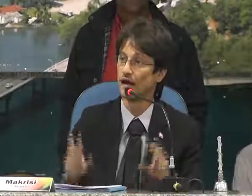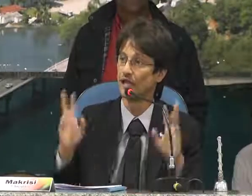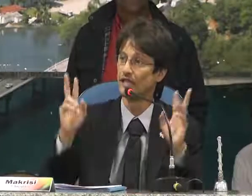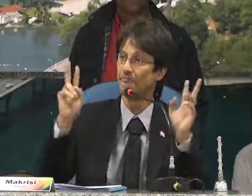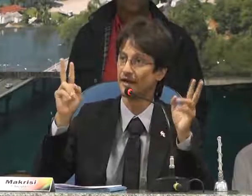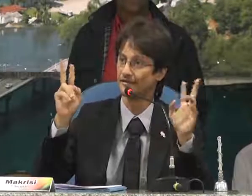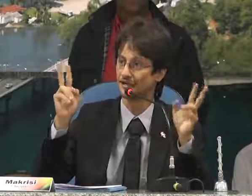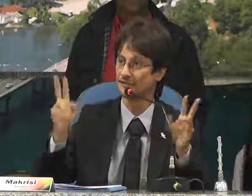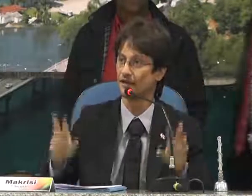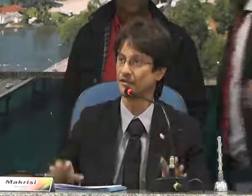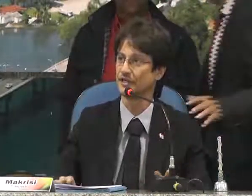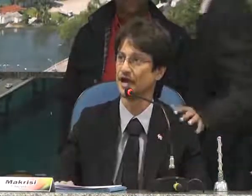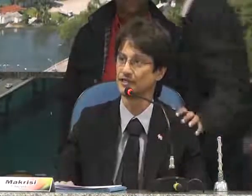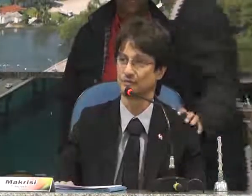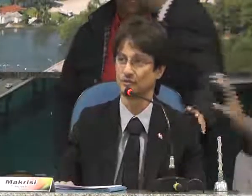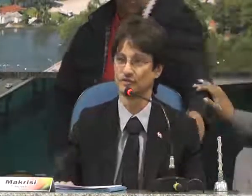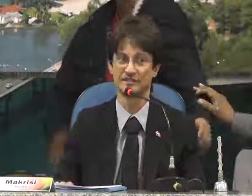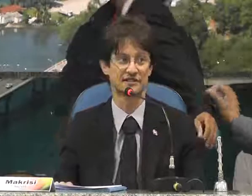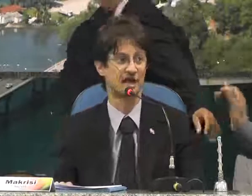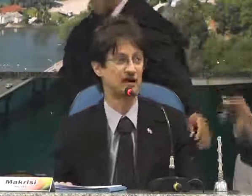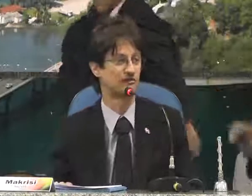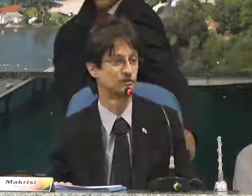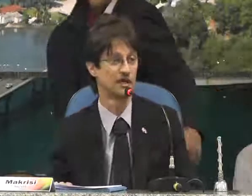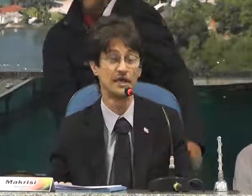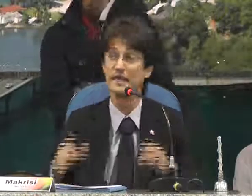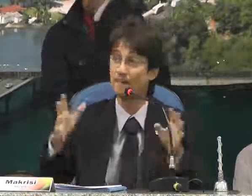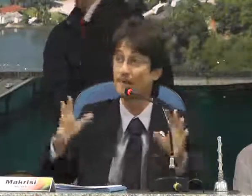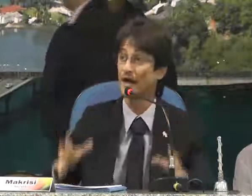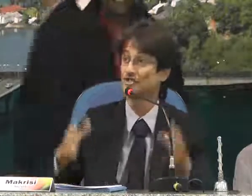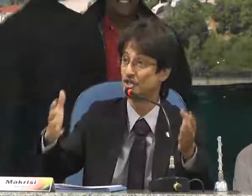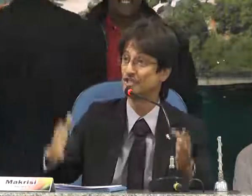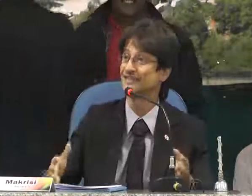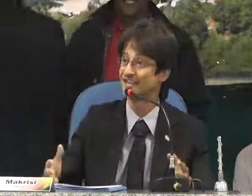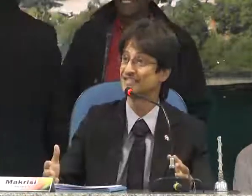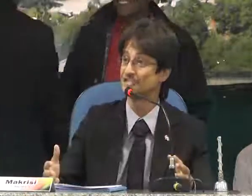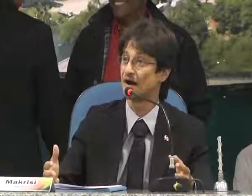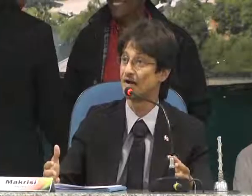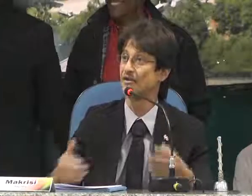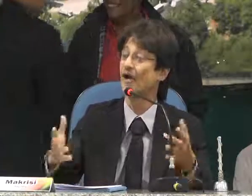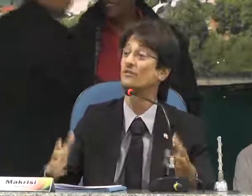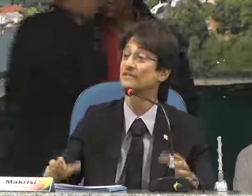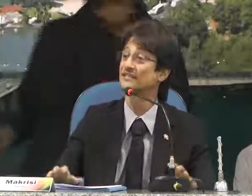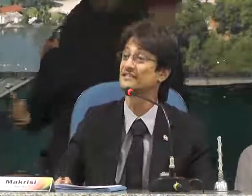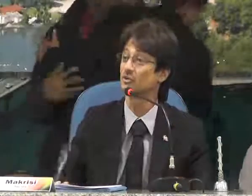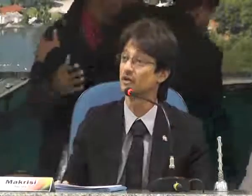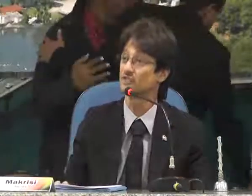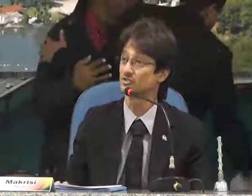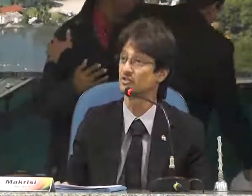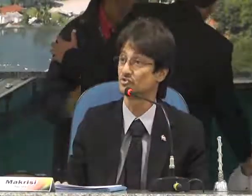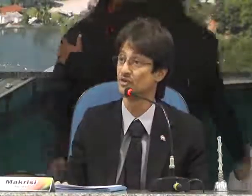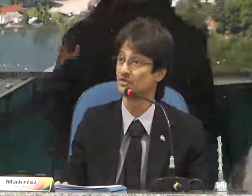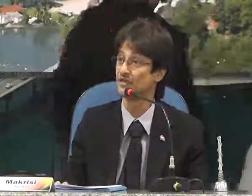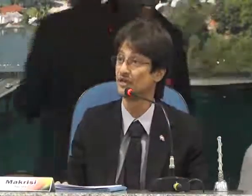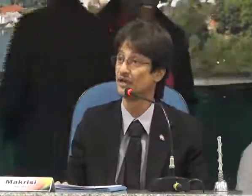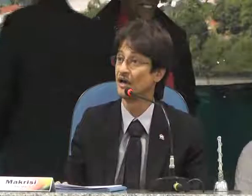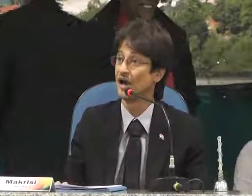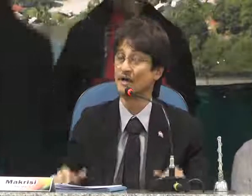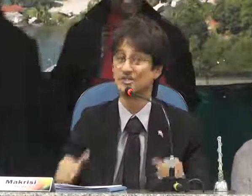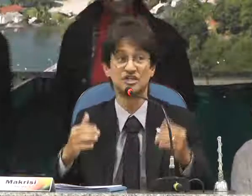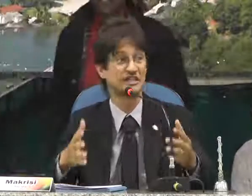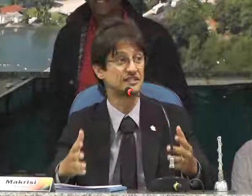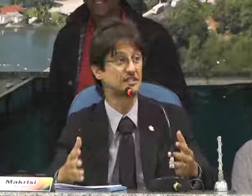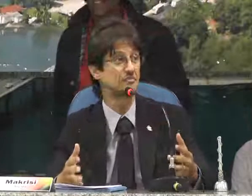a libertação, entre aspas, dos escravos. E a partir de 13 de maio, o que é que aconteceu com essas pessoas?